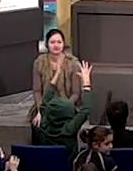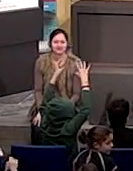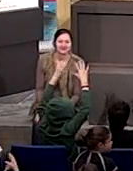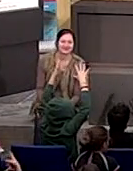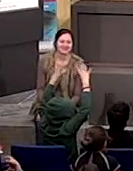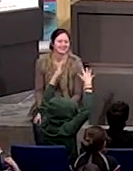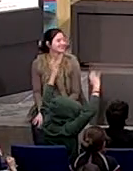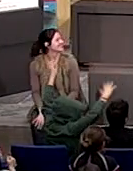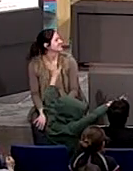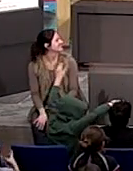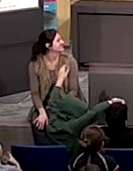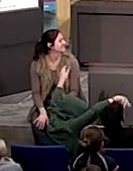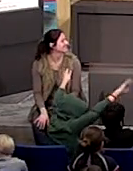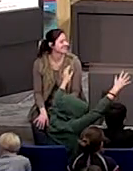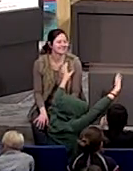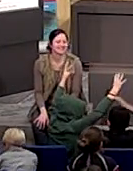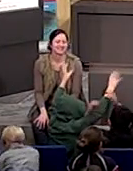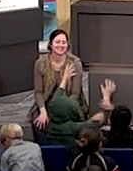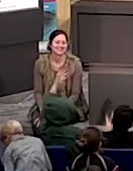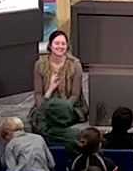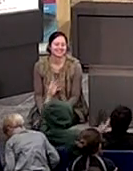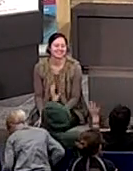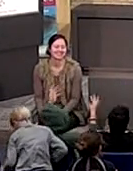Hartstikke bedankt.